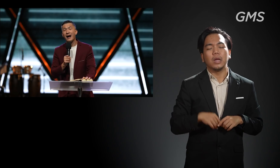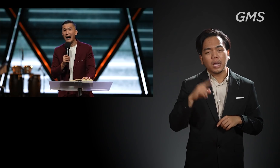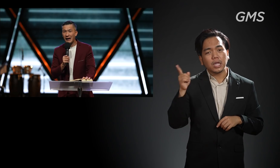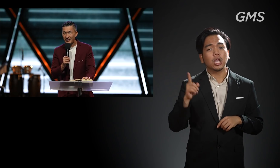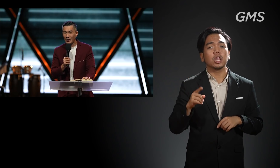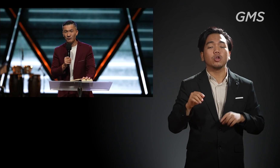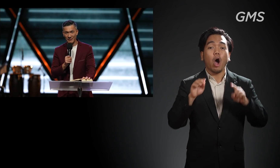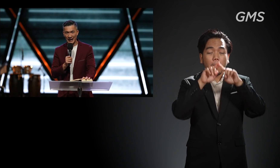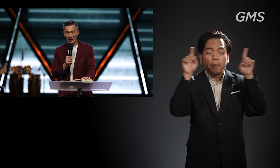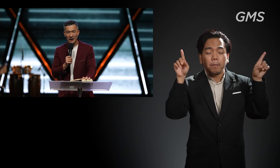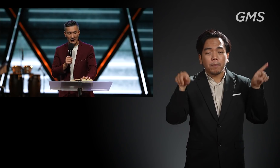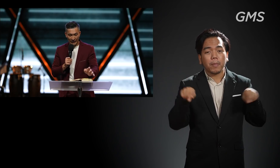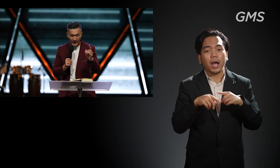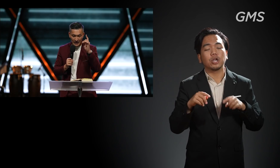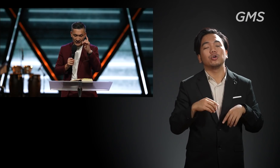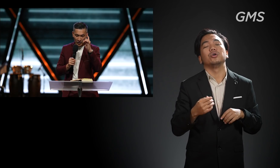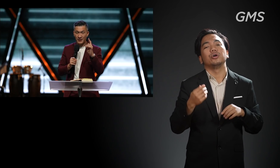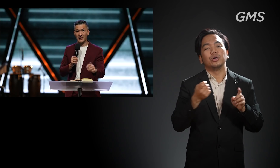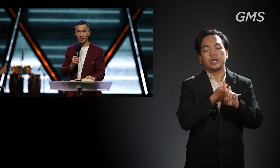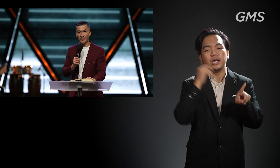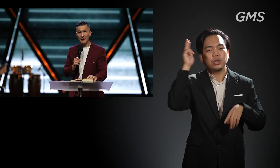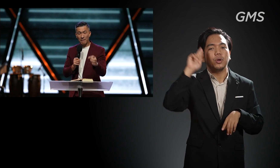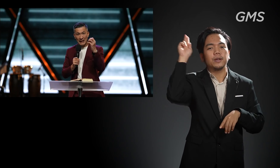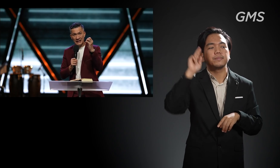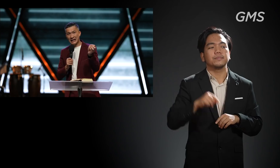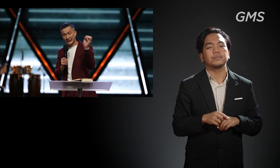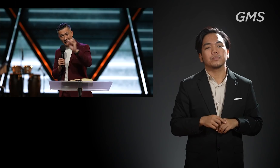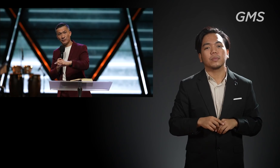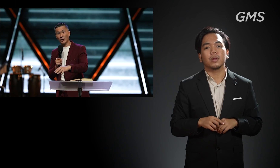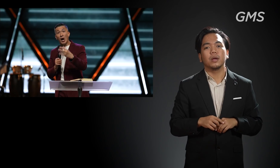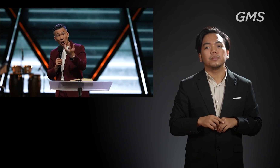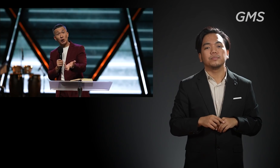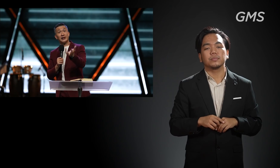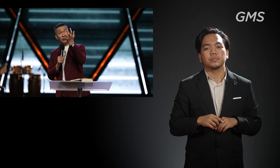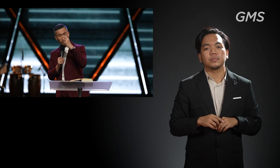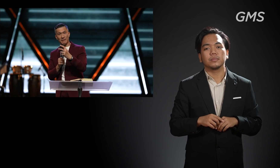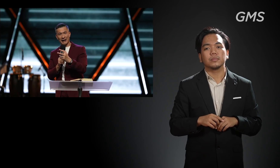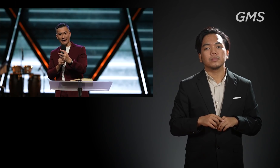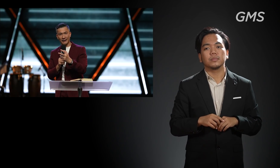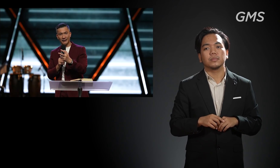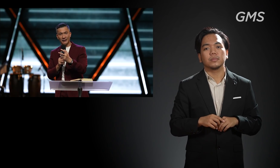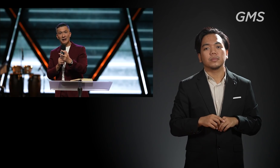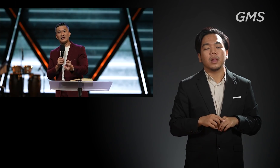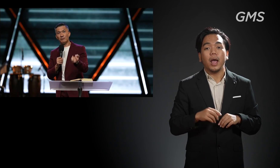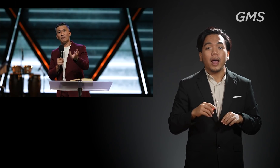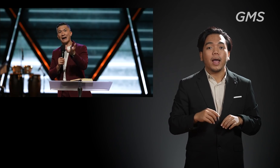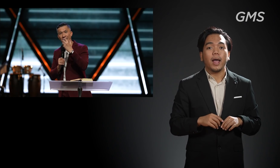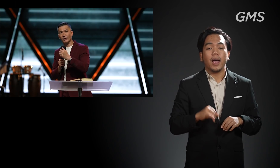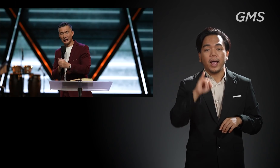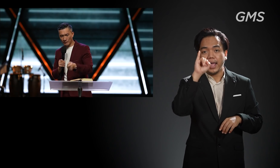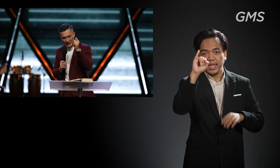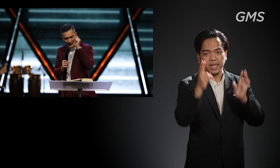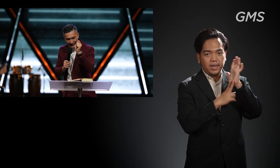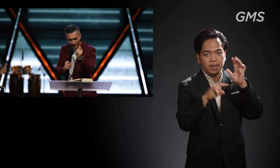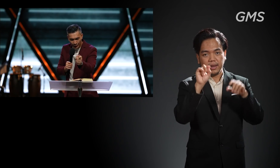percayalah, Allah sanggup memelihara. Investasi yang nomor 1, benih yang ditabur, roti untuk dimakan. Sebelum makan